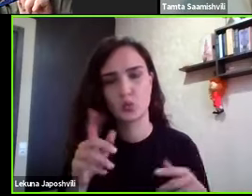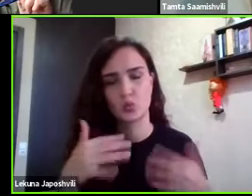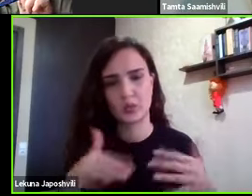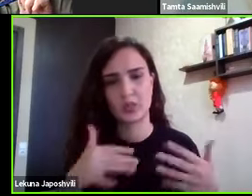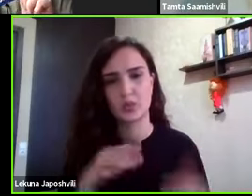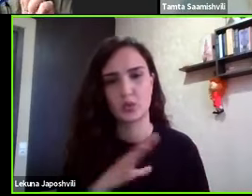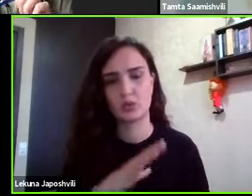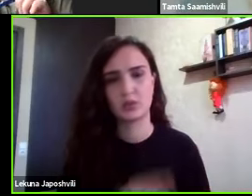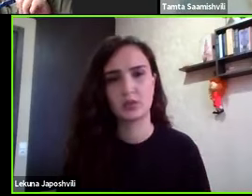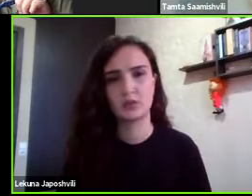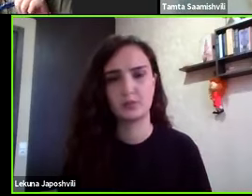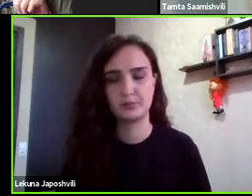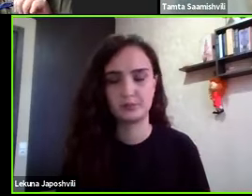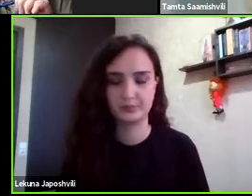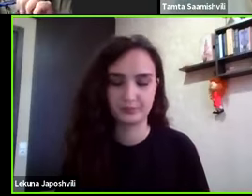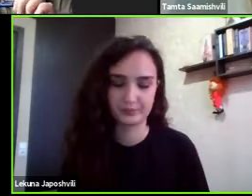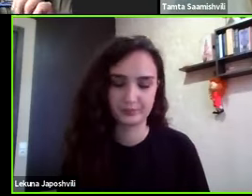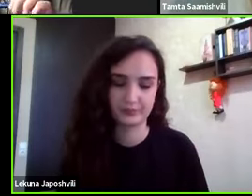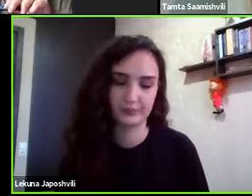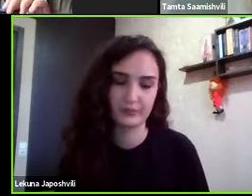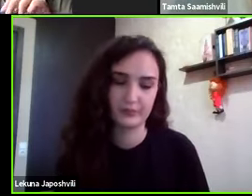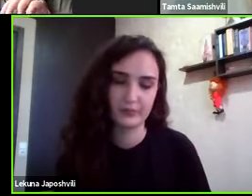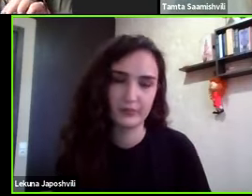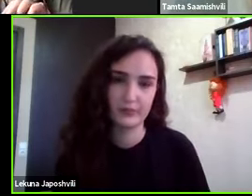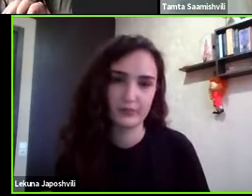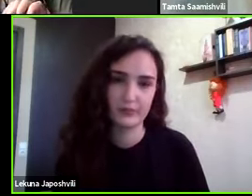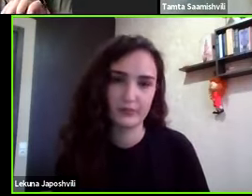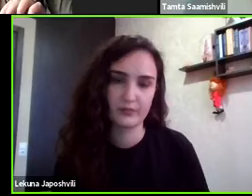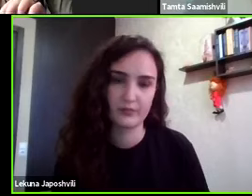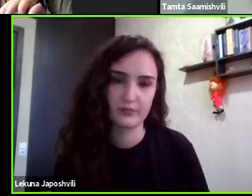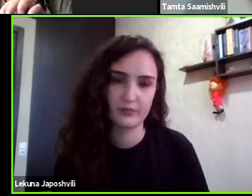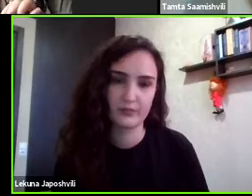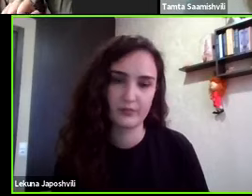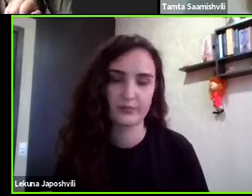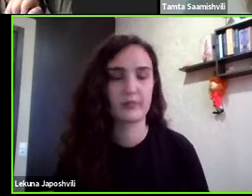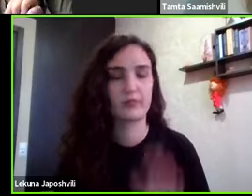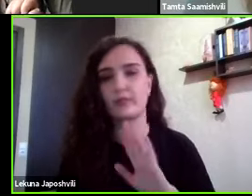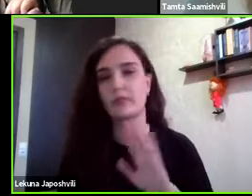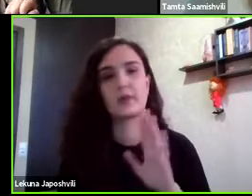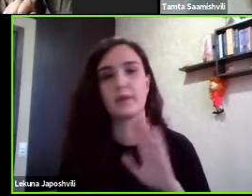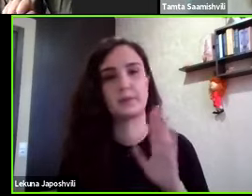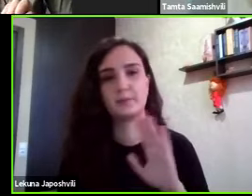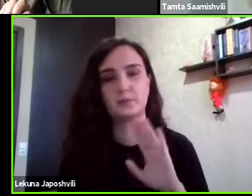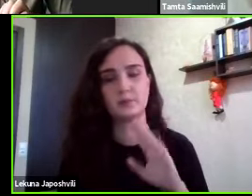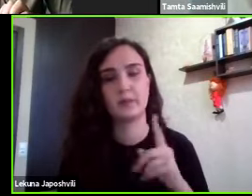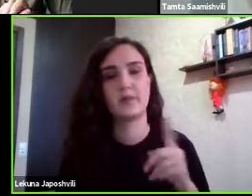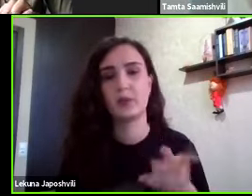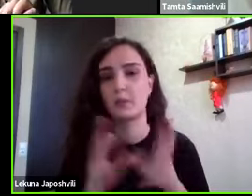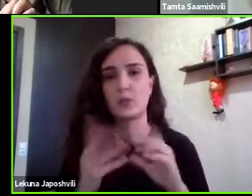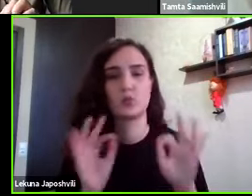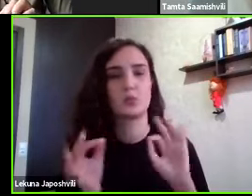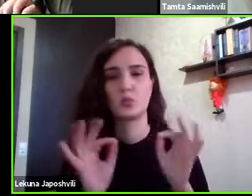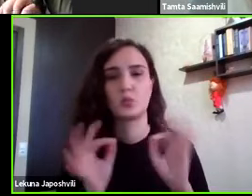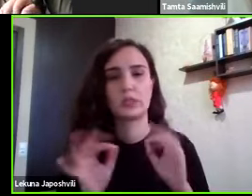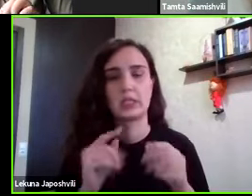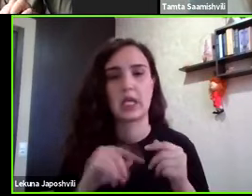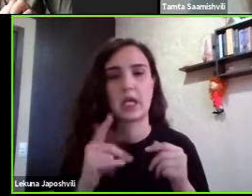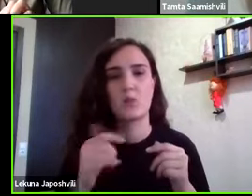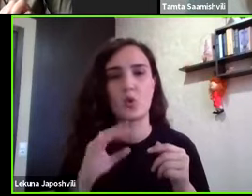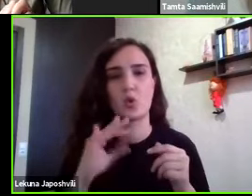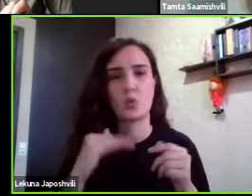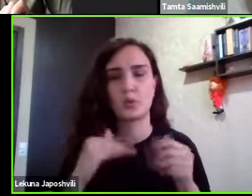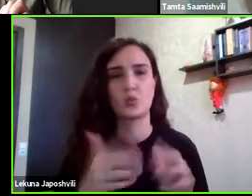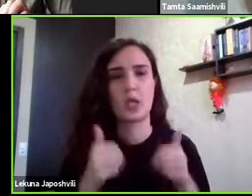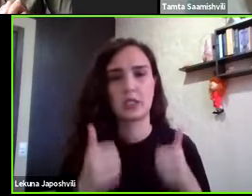ამისა. ასეთი კითხვა აქვს შოკი. არა, არა. არა, ეს ყველაფერი ნორმალურია, გემოგლობინი თუ